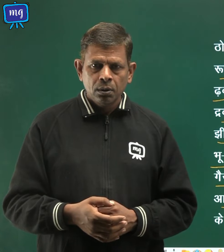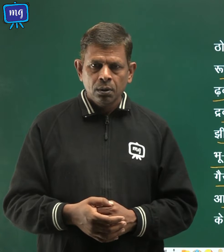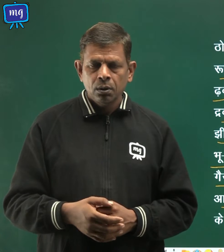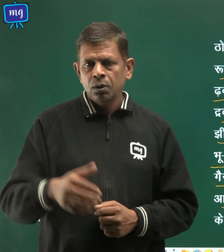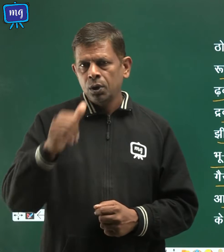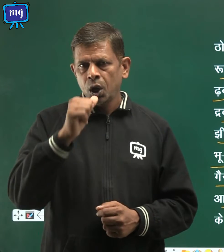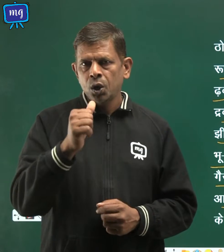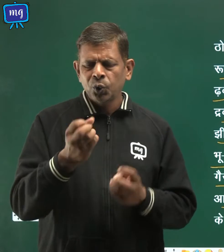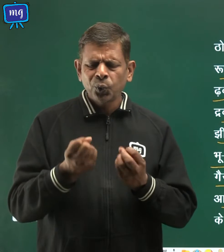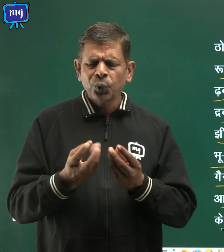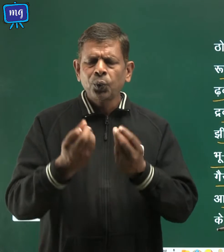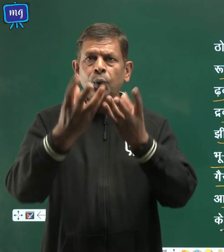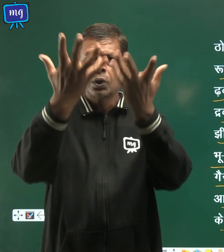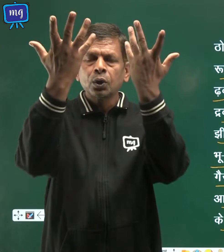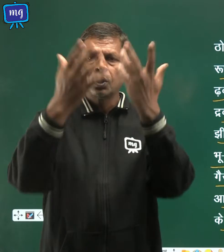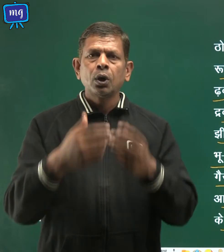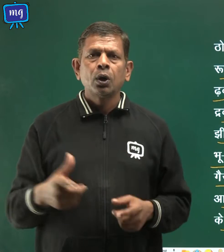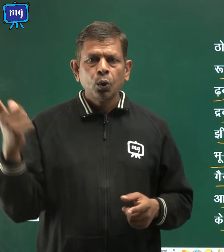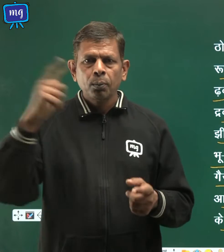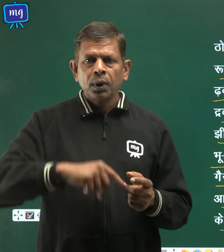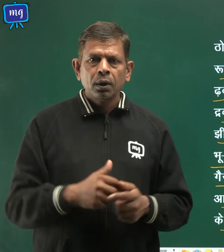जल वाष्प के रूप में